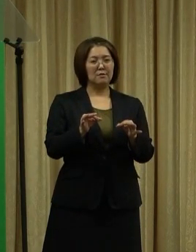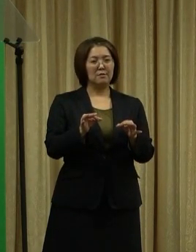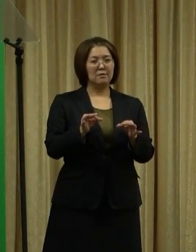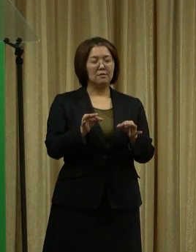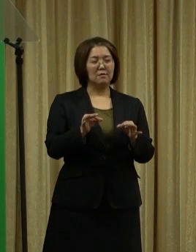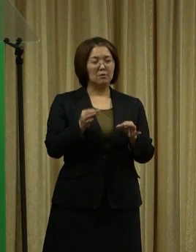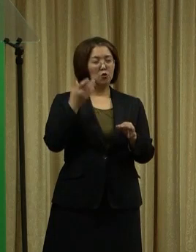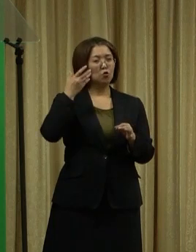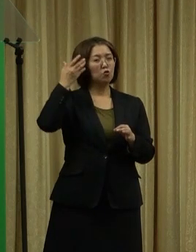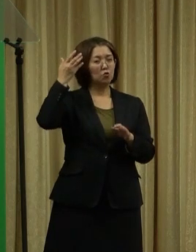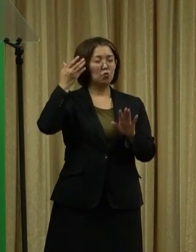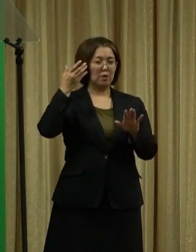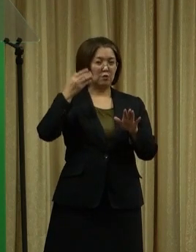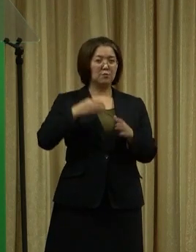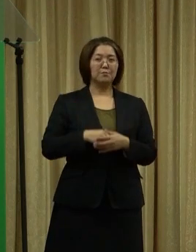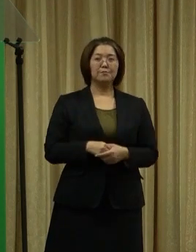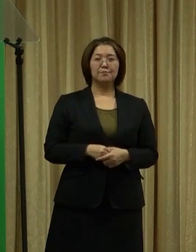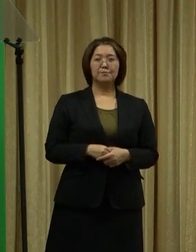予想にあります。